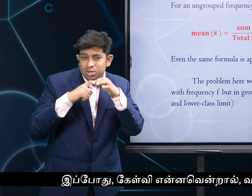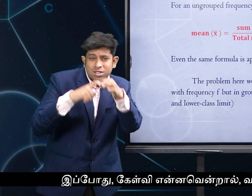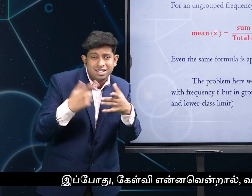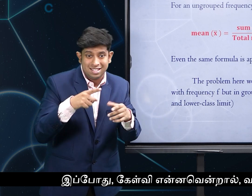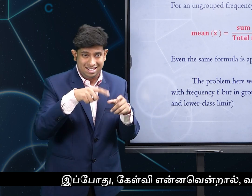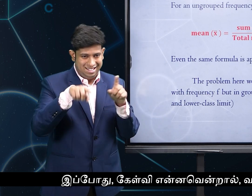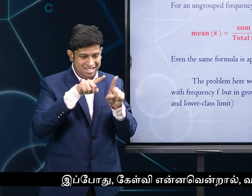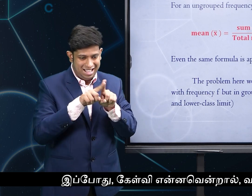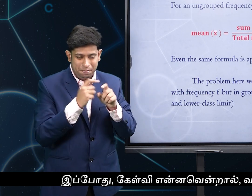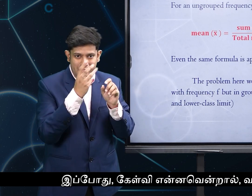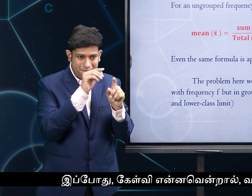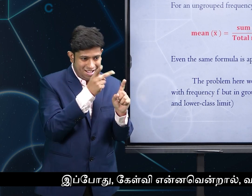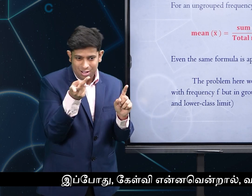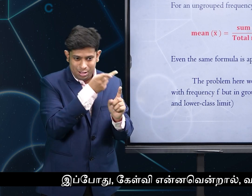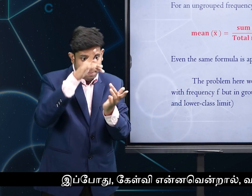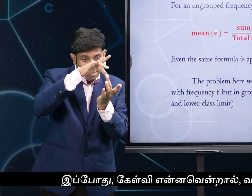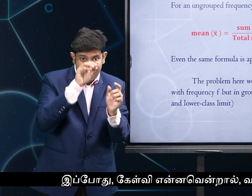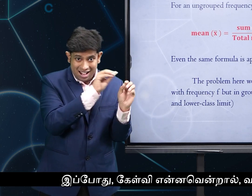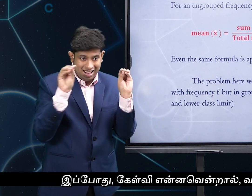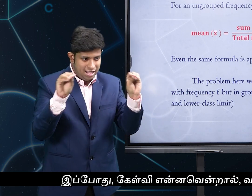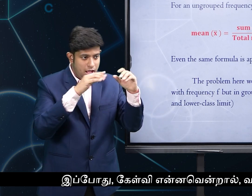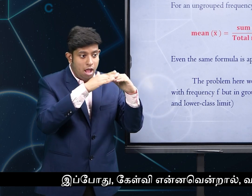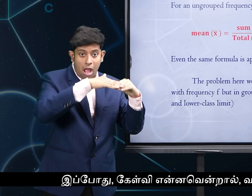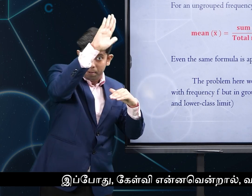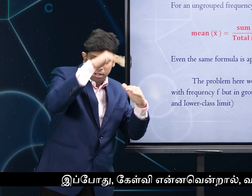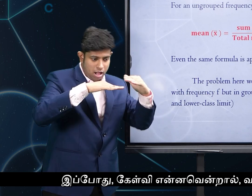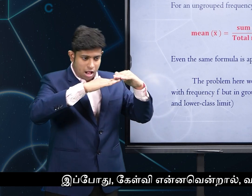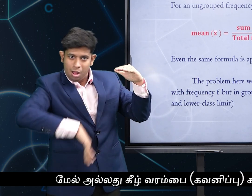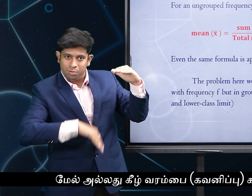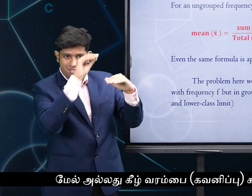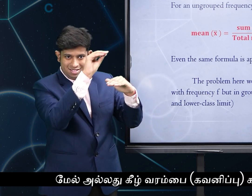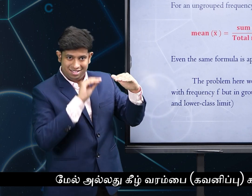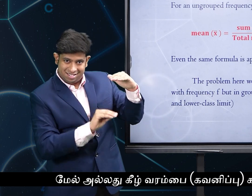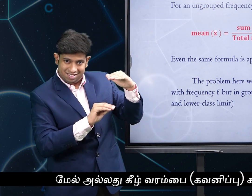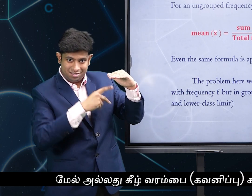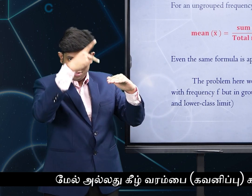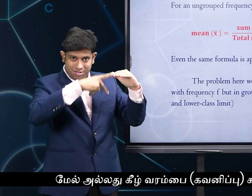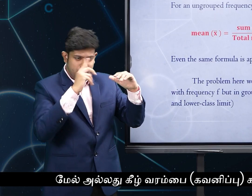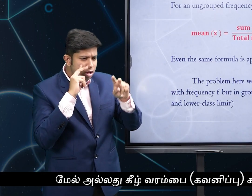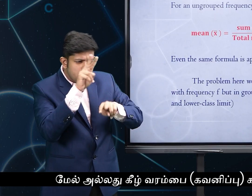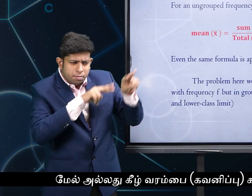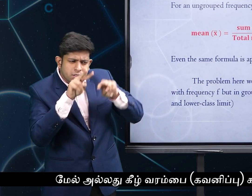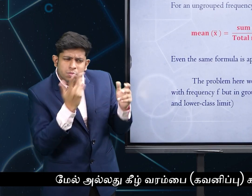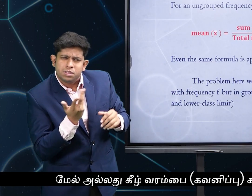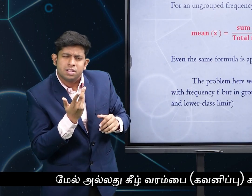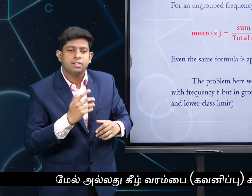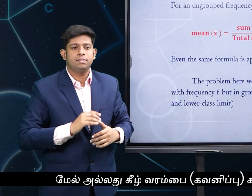இப்போது கேள்வி என்னவென்றால், வகுப்பு இடைவெளியில் நாம் மேல் அல்லது கீழ் வரம்பை, அதாவது